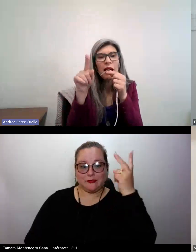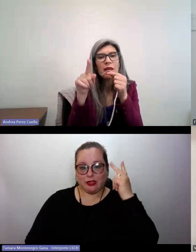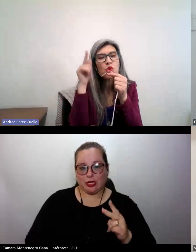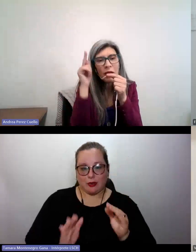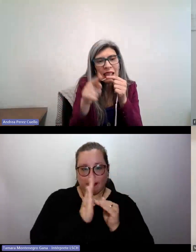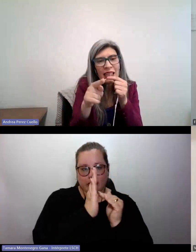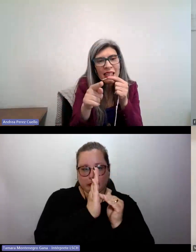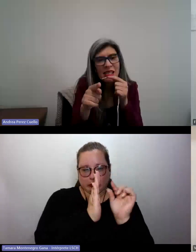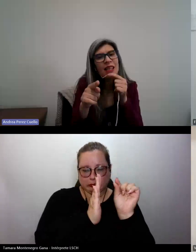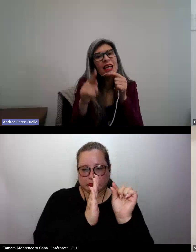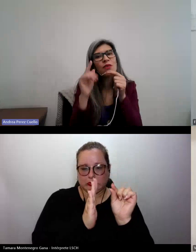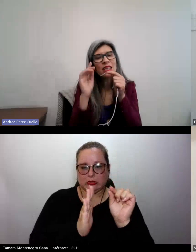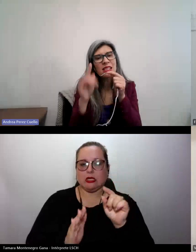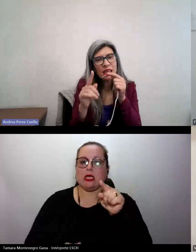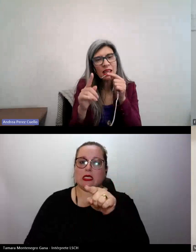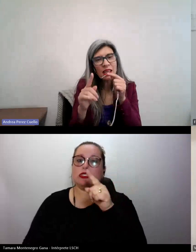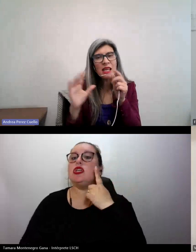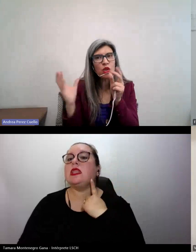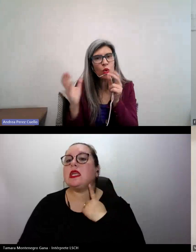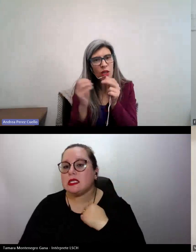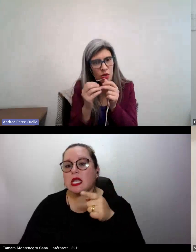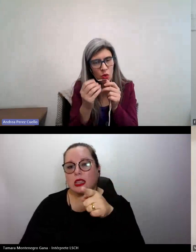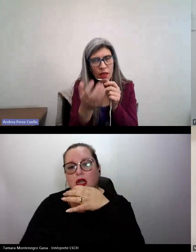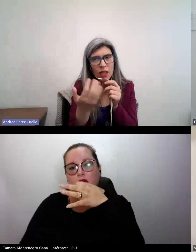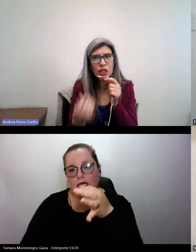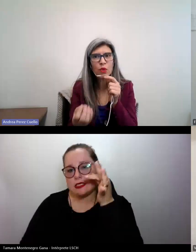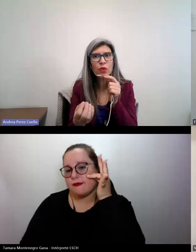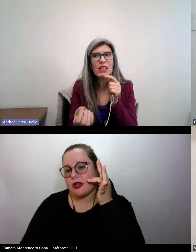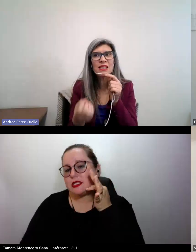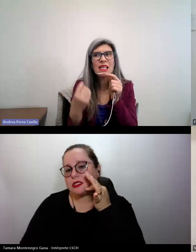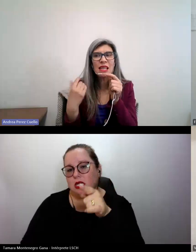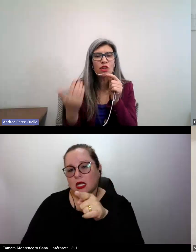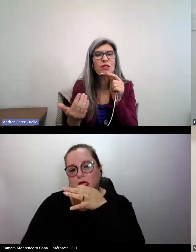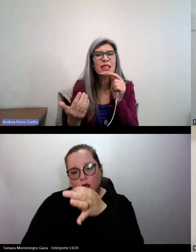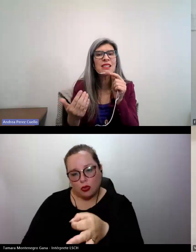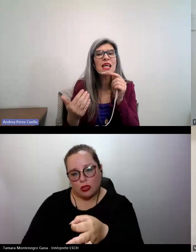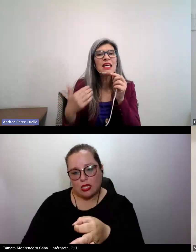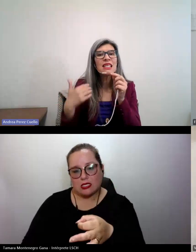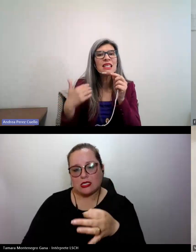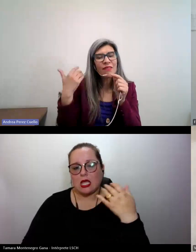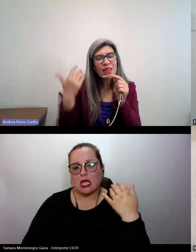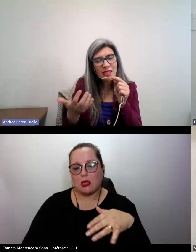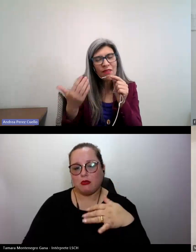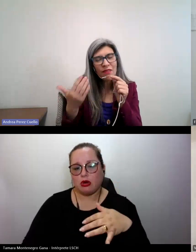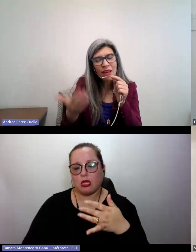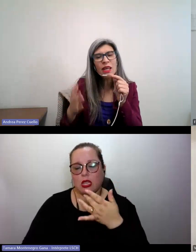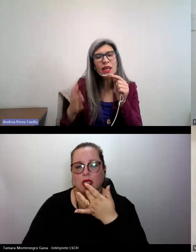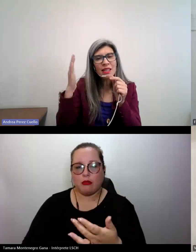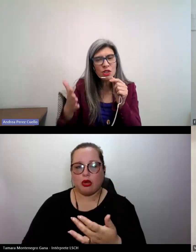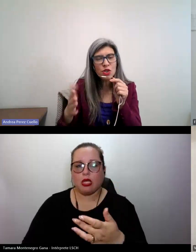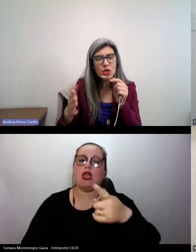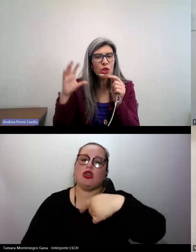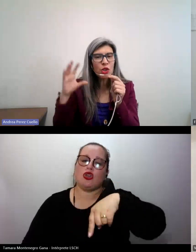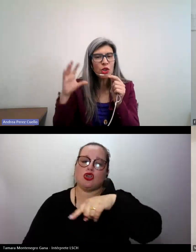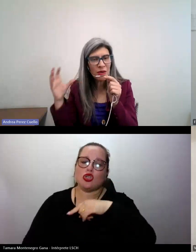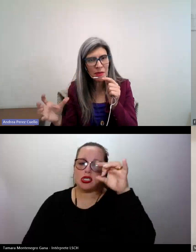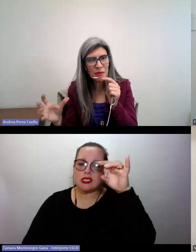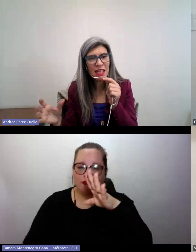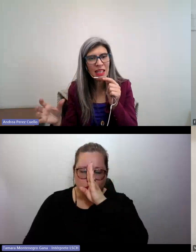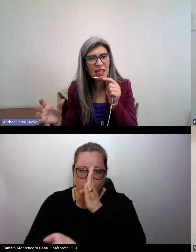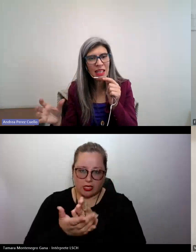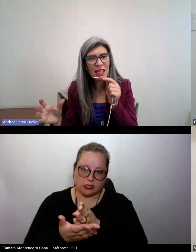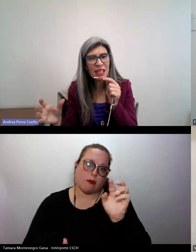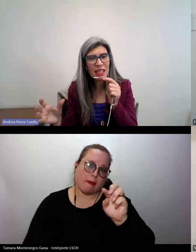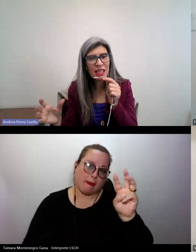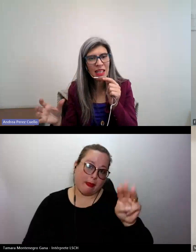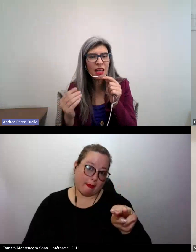espérame. Súper interesante, Francisca, haciendo un resumen de lo que tú dices. Entonces, sabemos que la decisión la toma la